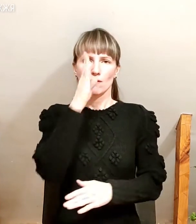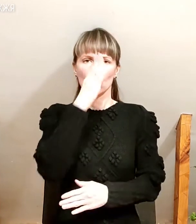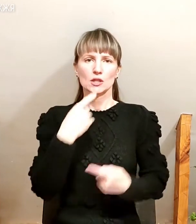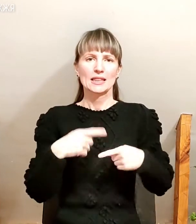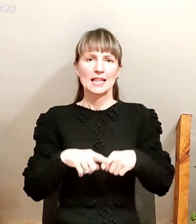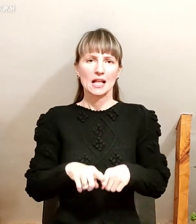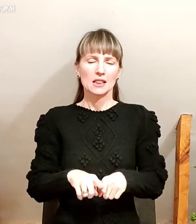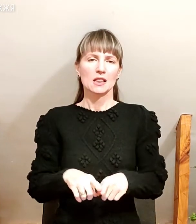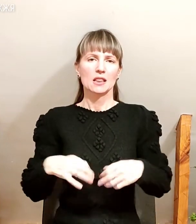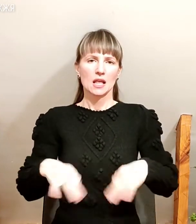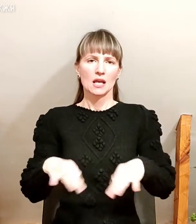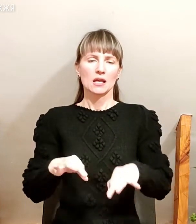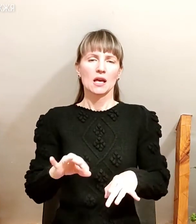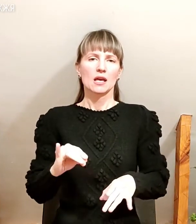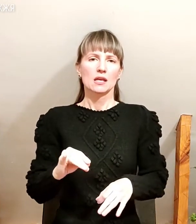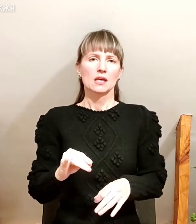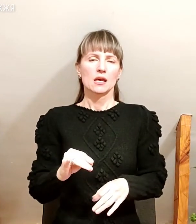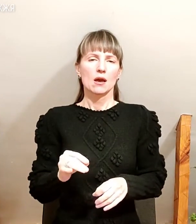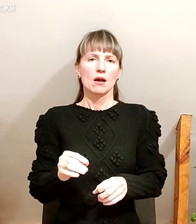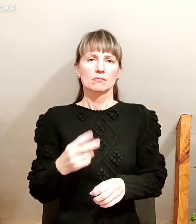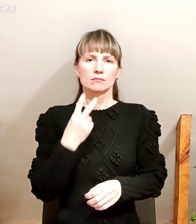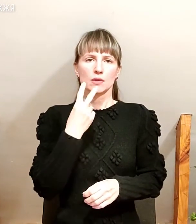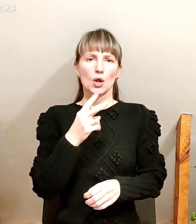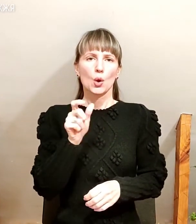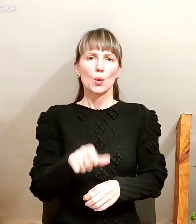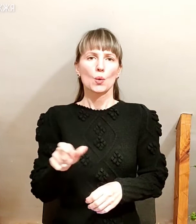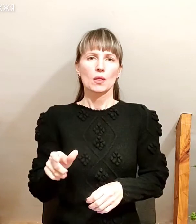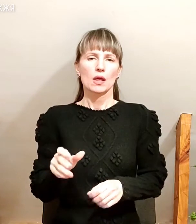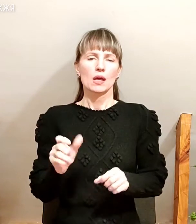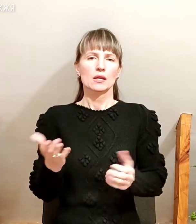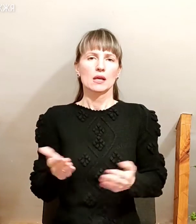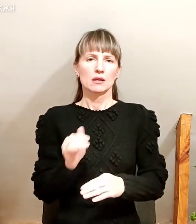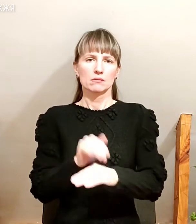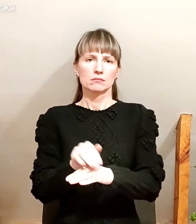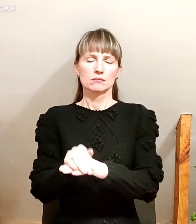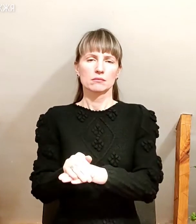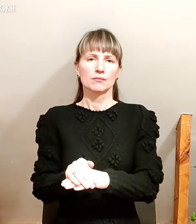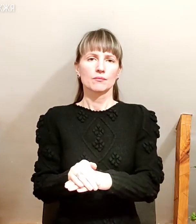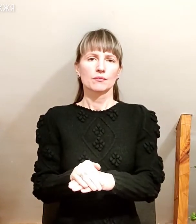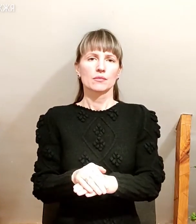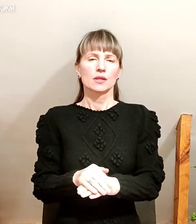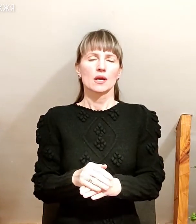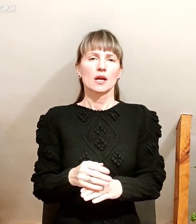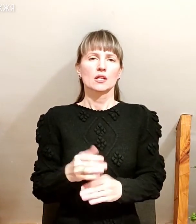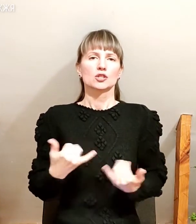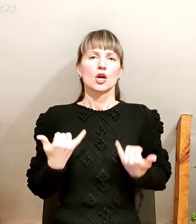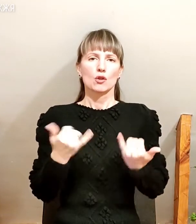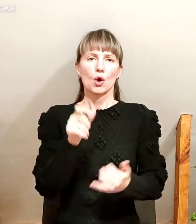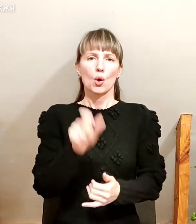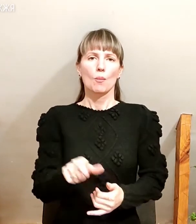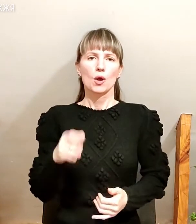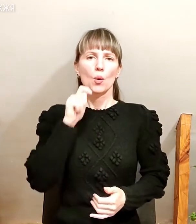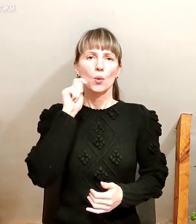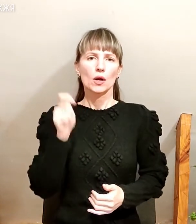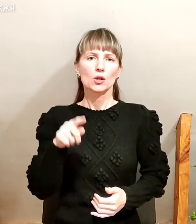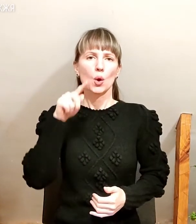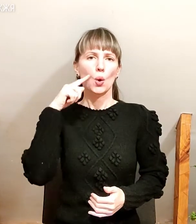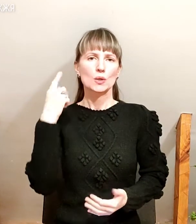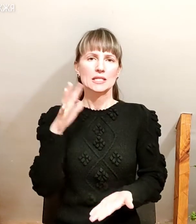підозрілих людей у місті та населених пунктах, яких виявляють. Шановні громадяни України, російські загарбники